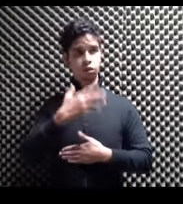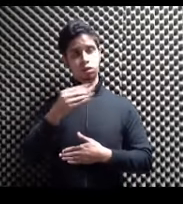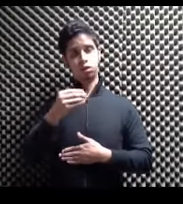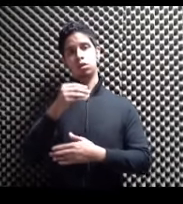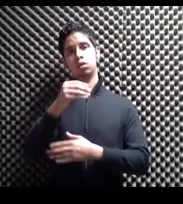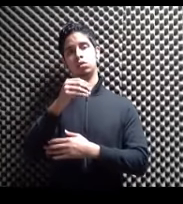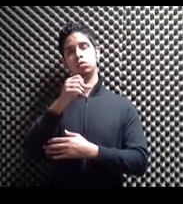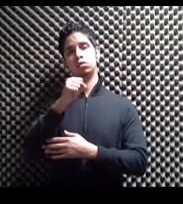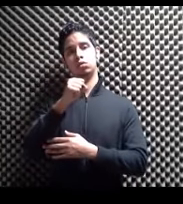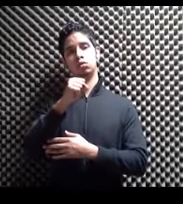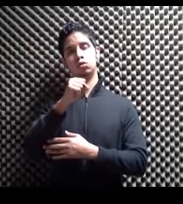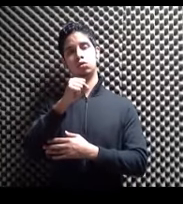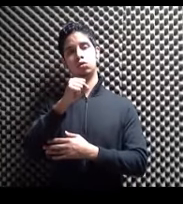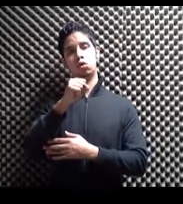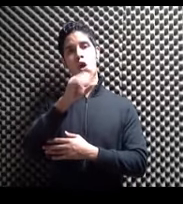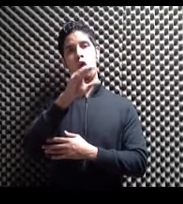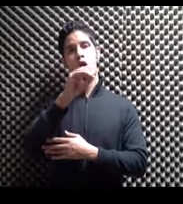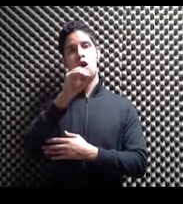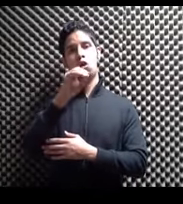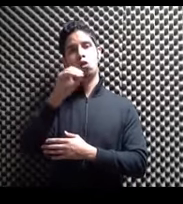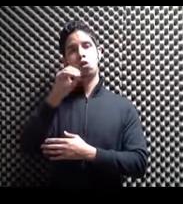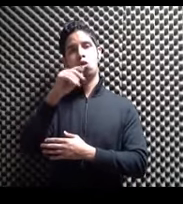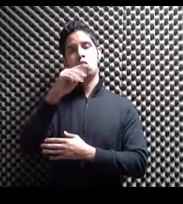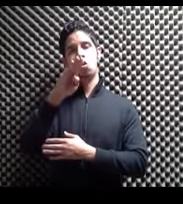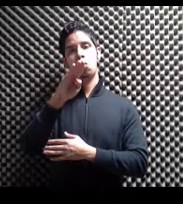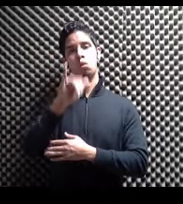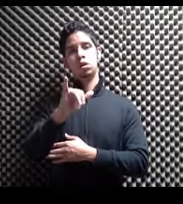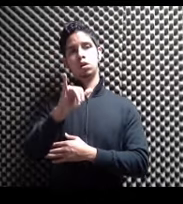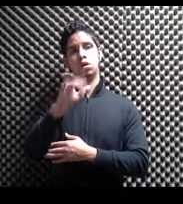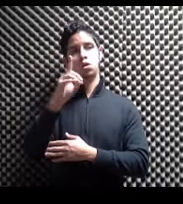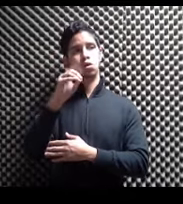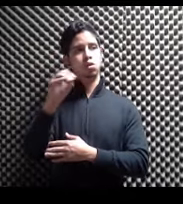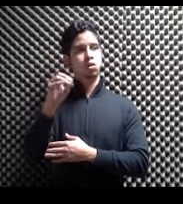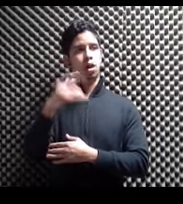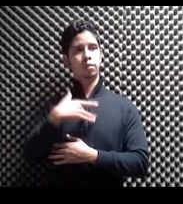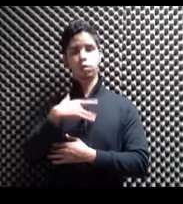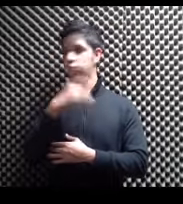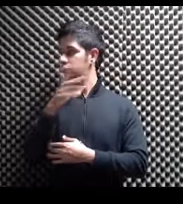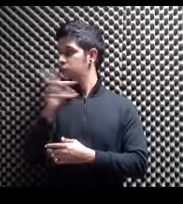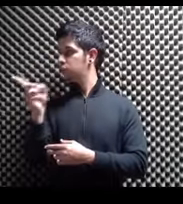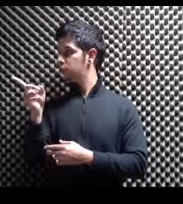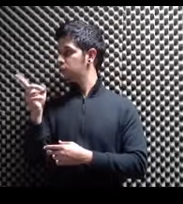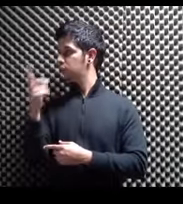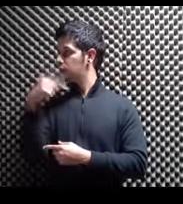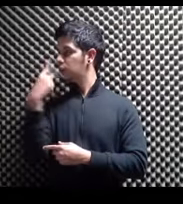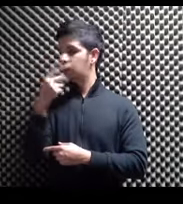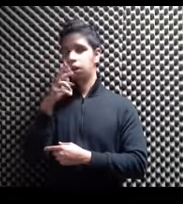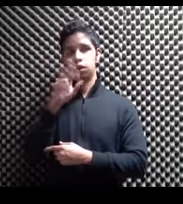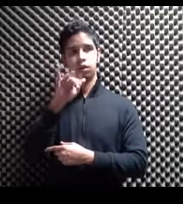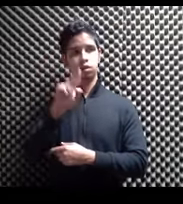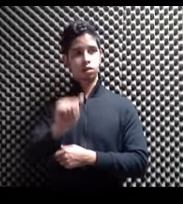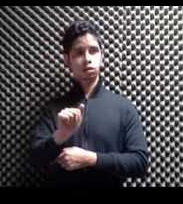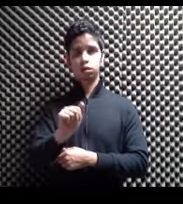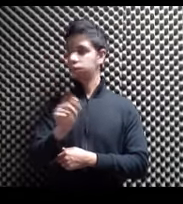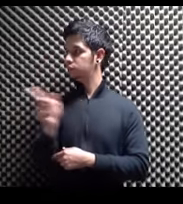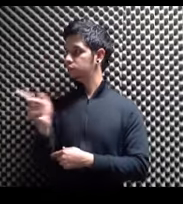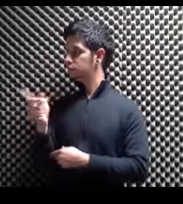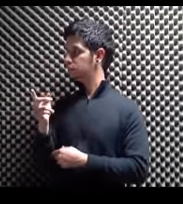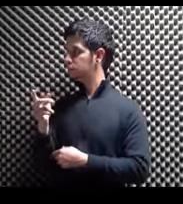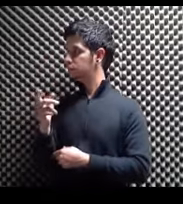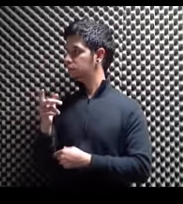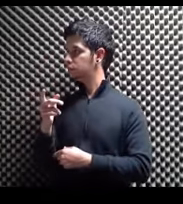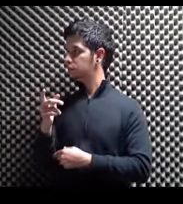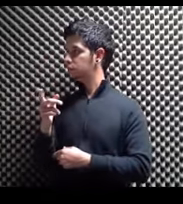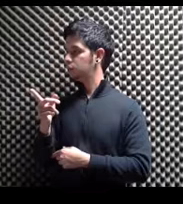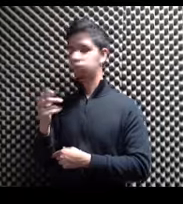Scooby-Doo. A mí no me gustaba. Mira la cara, Reina. A mí me gustaba Scooby. ¿Cuál le gustaba a Reina? A ver. La pequeña Lulu. la